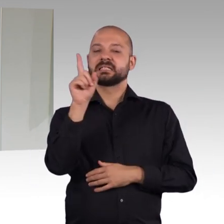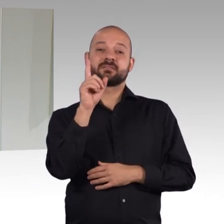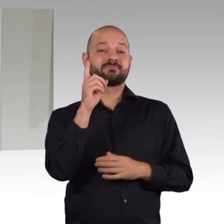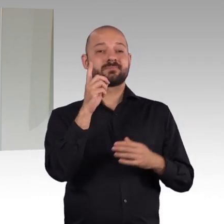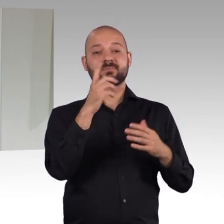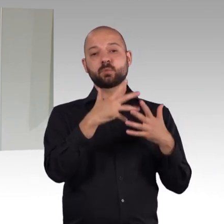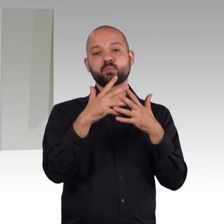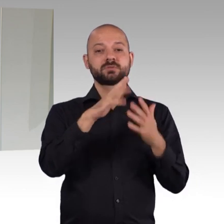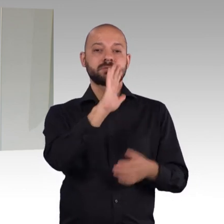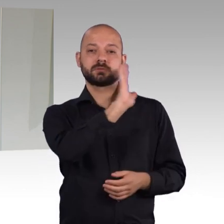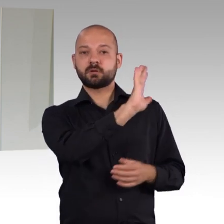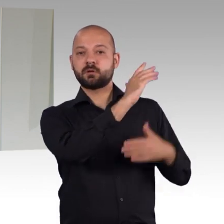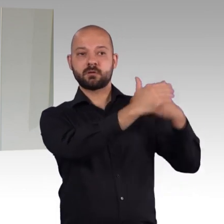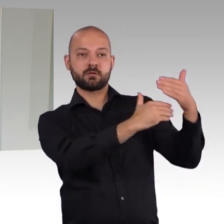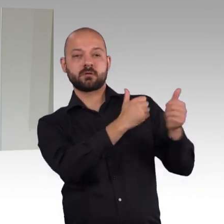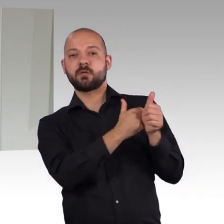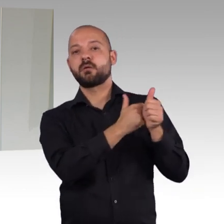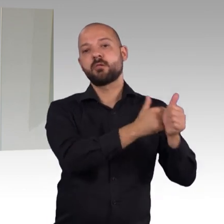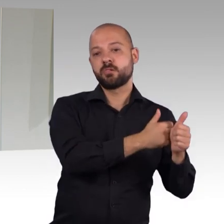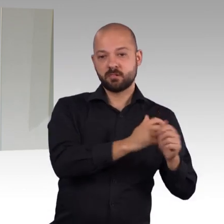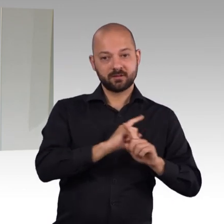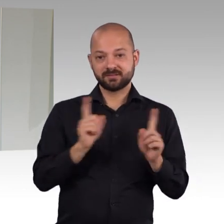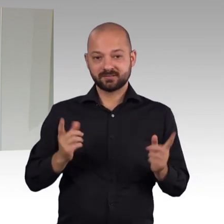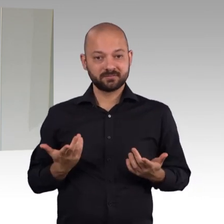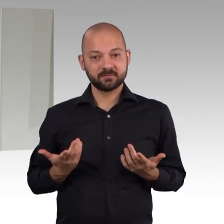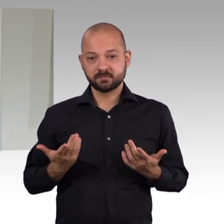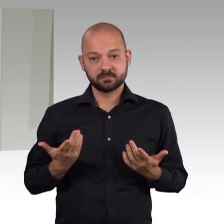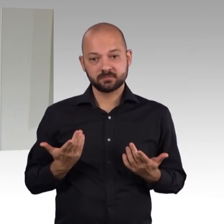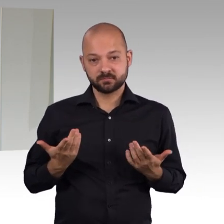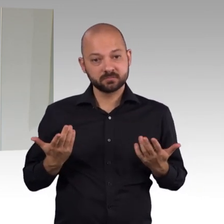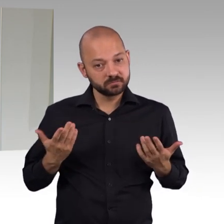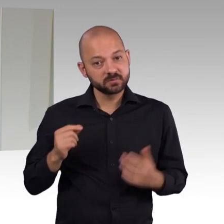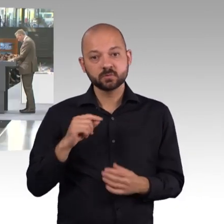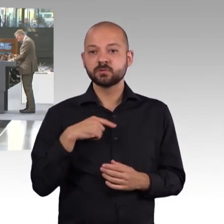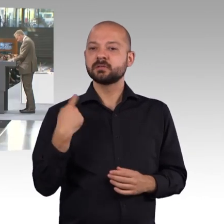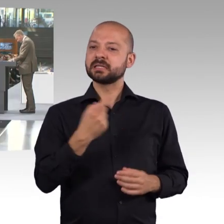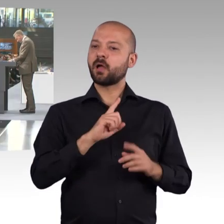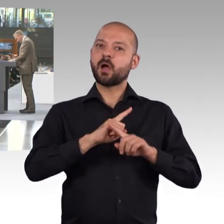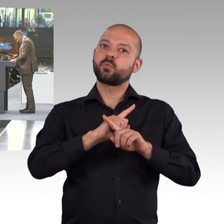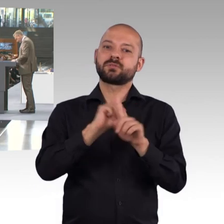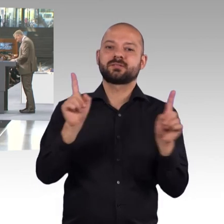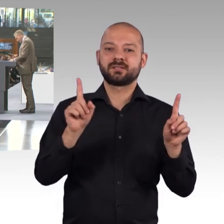Briten verabschieden. Auch da haben wir Verantwortung zu übernehmen. Ich hätte mir gewünscht, dass Sie dazu etwas sagen, Frau Ministerin.